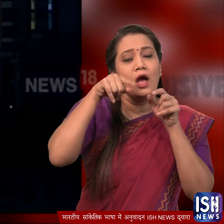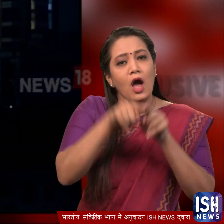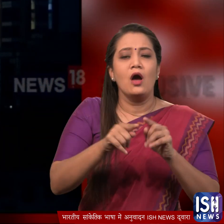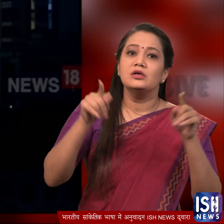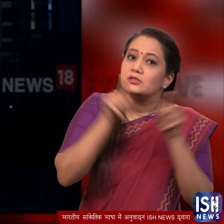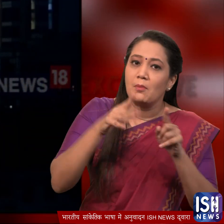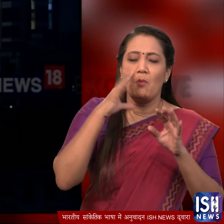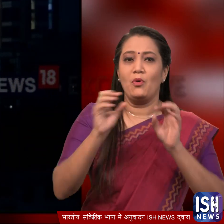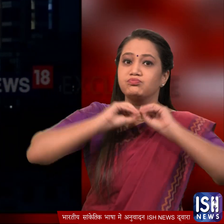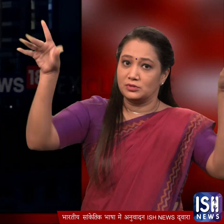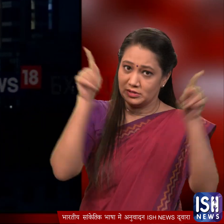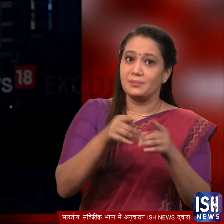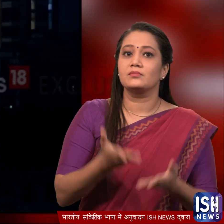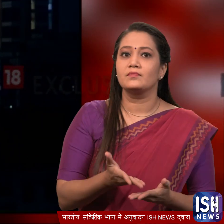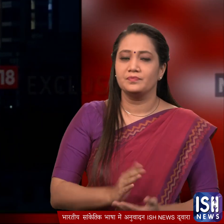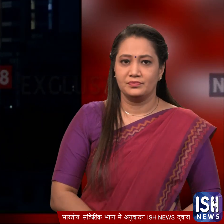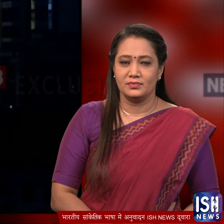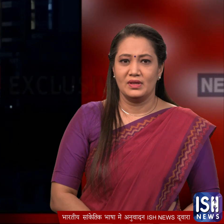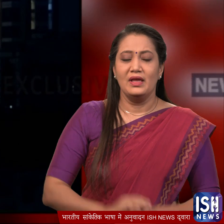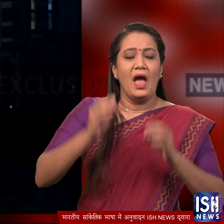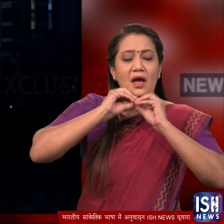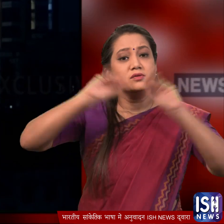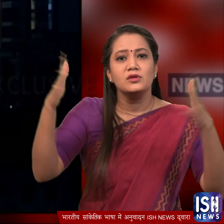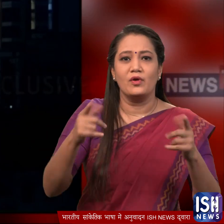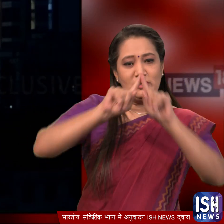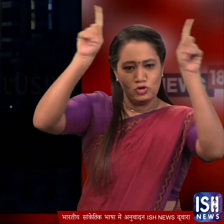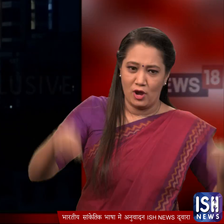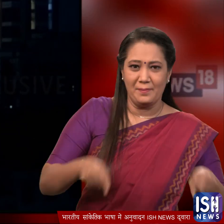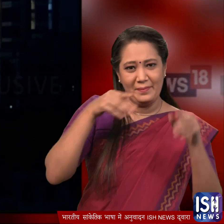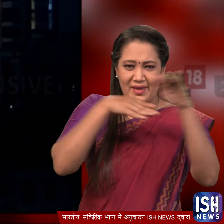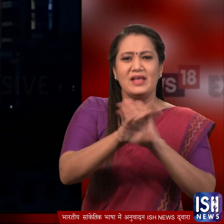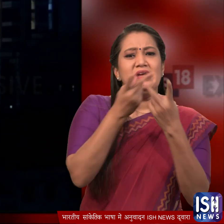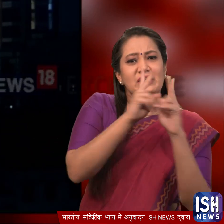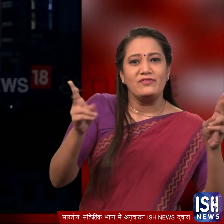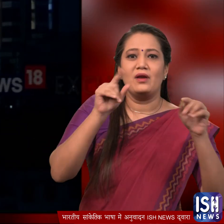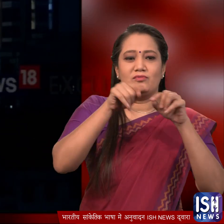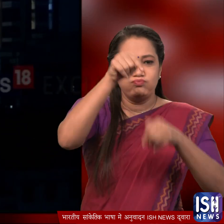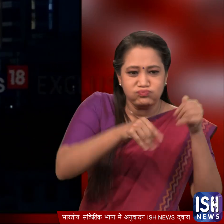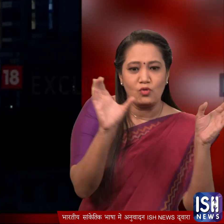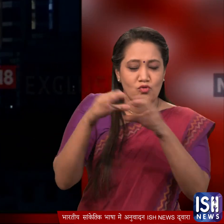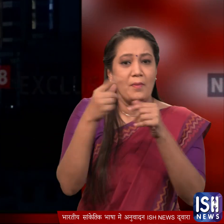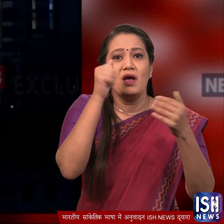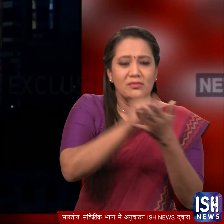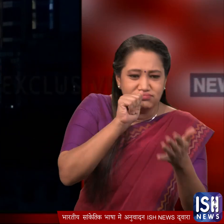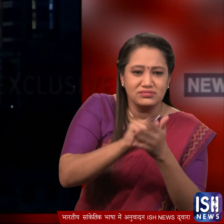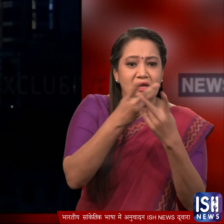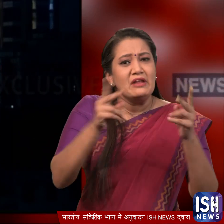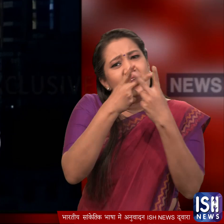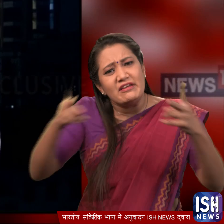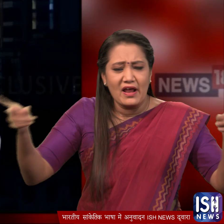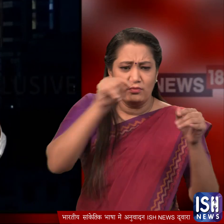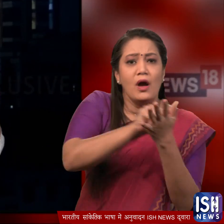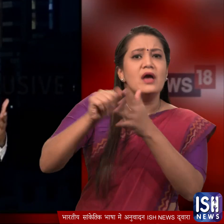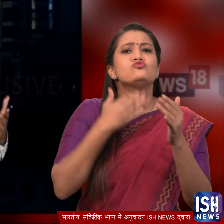संदेश भी देने की कोशिश की गई है। संदेश ये कि अगर एक ही दुकान में बनी अलग अलग पार्टियों के नारों और चुनाव निशान